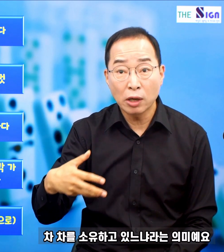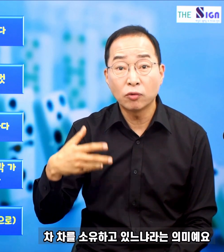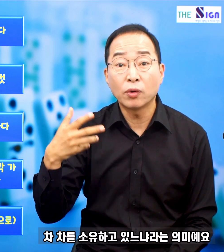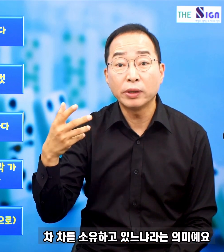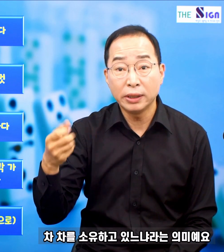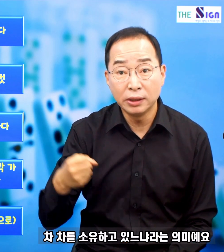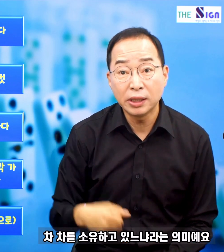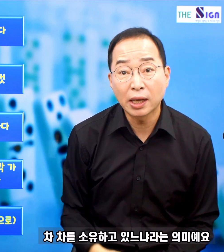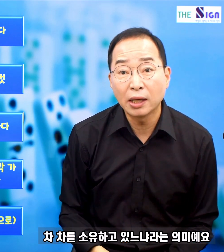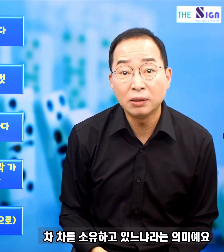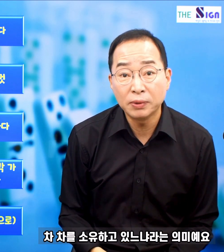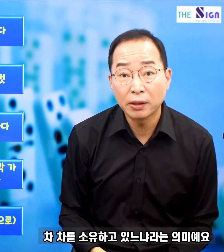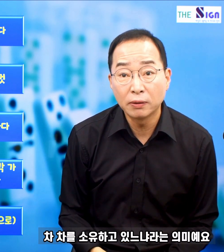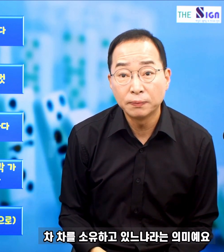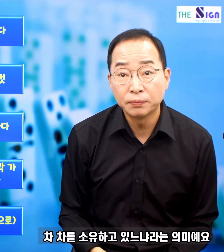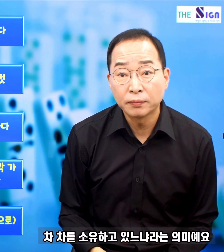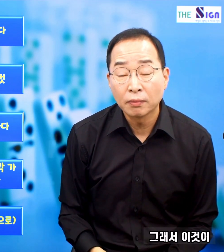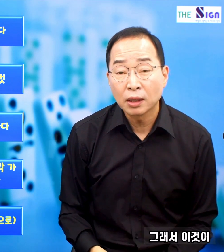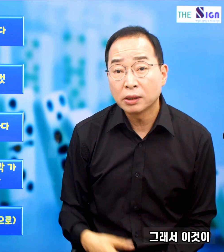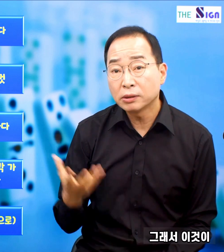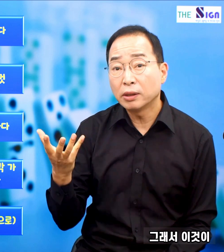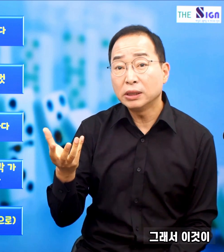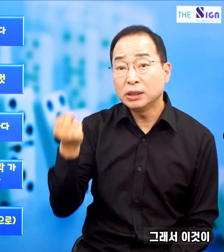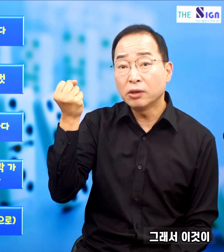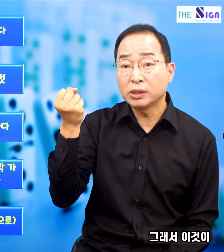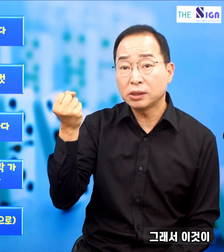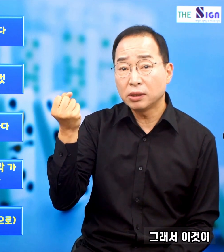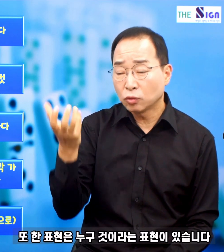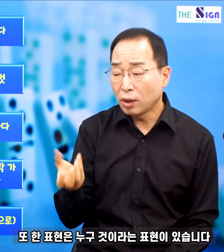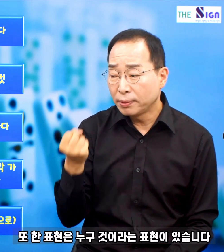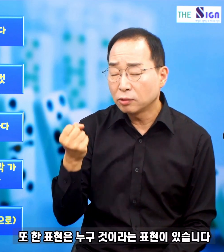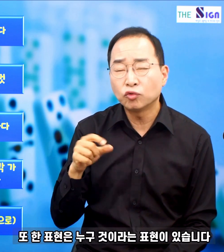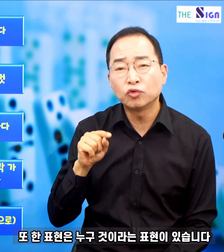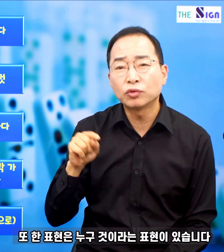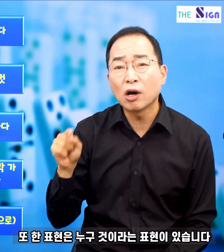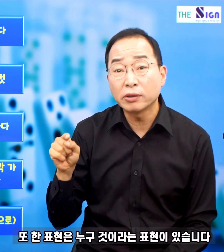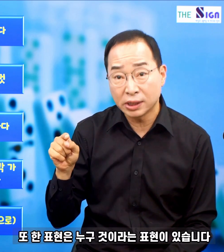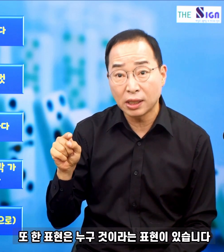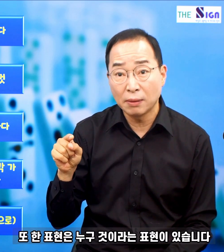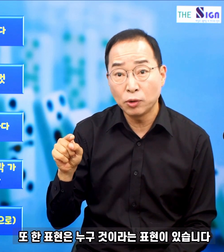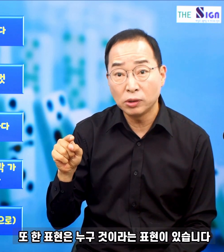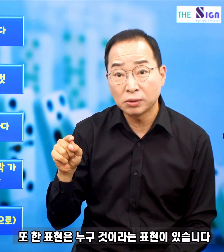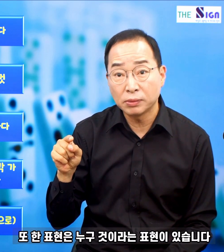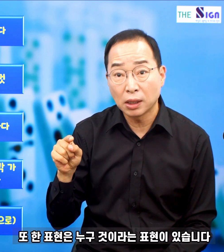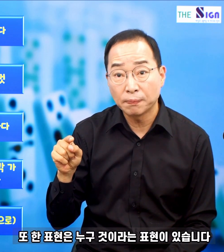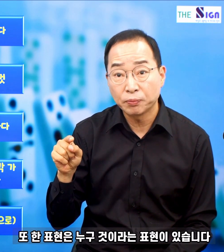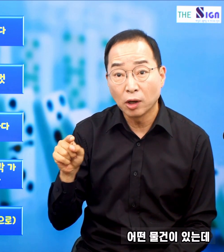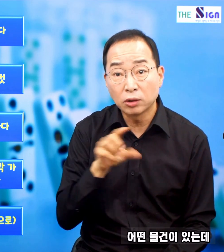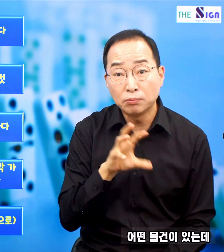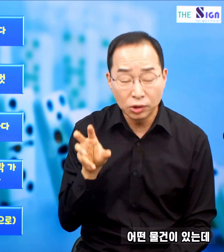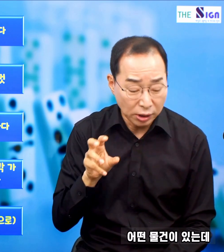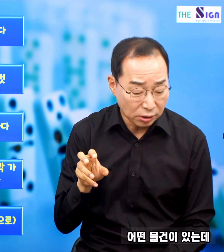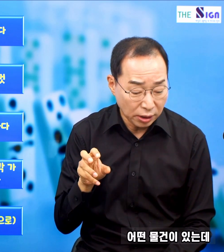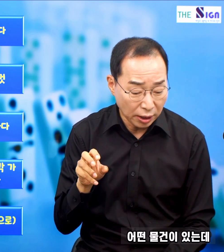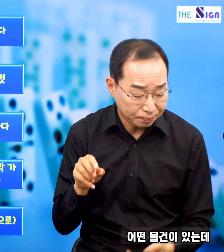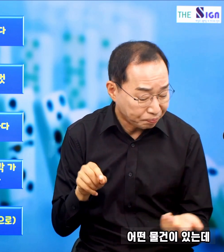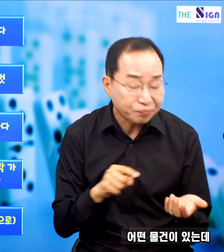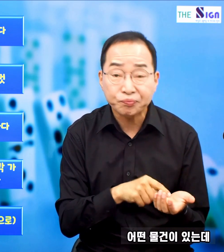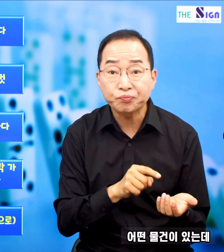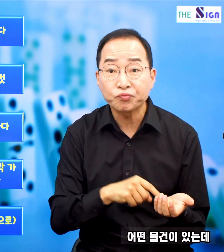소유하고 있느냐라는 의미예요. 그래서 이것이 또 한편은 누구 것이라는 표현이 있습니다. 어떤 물건이 있는데